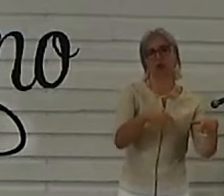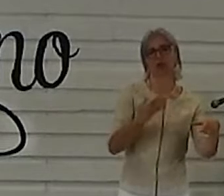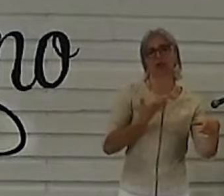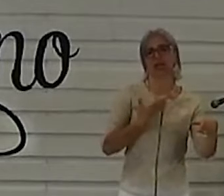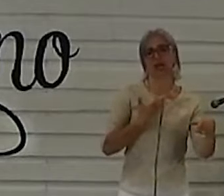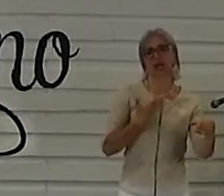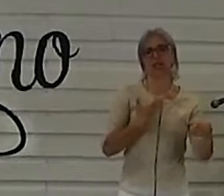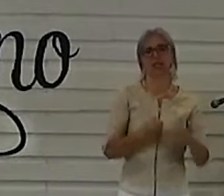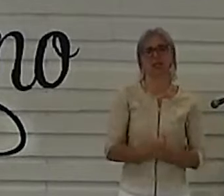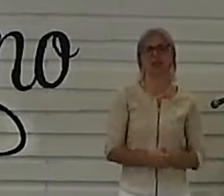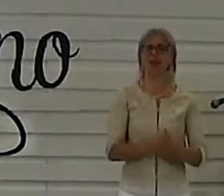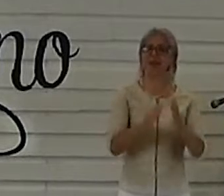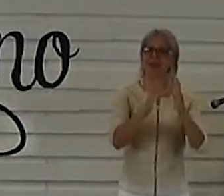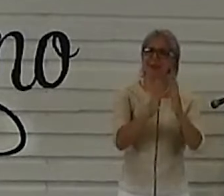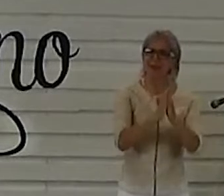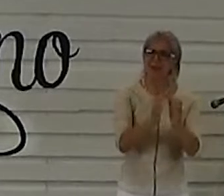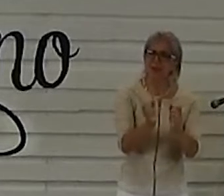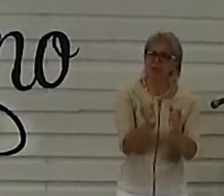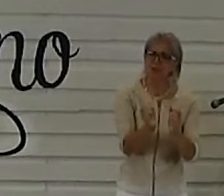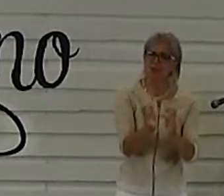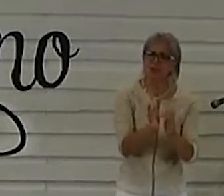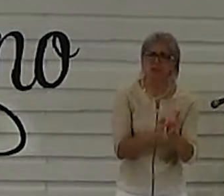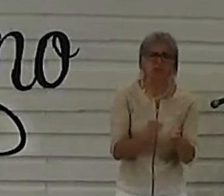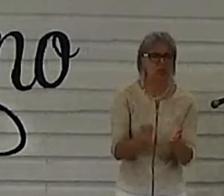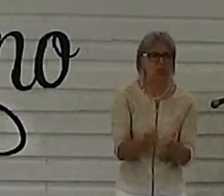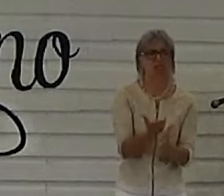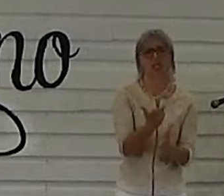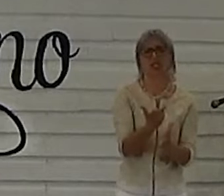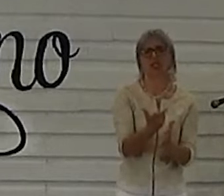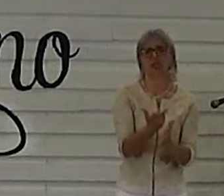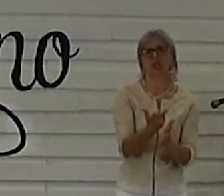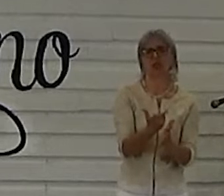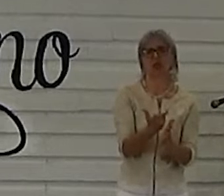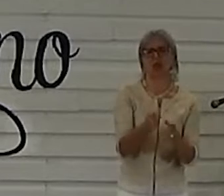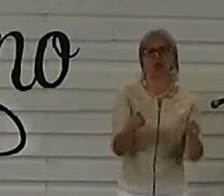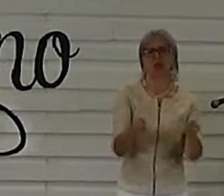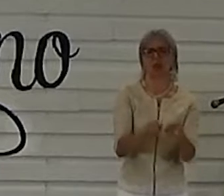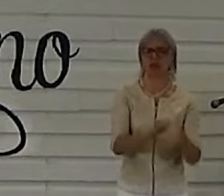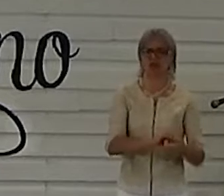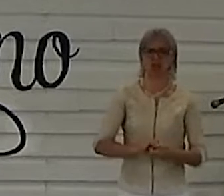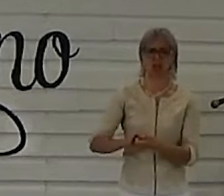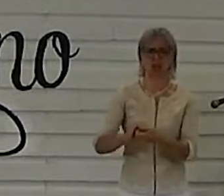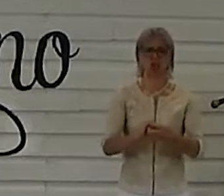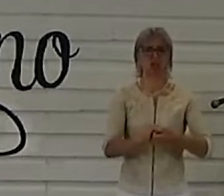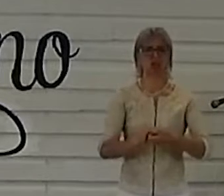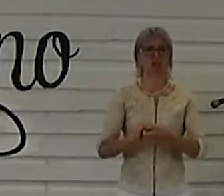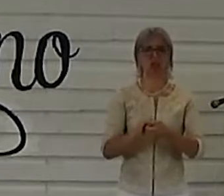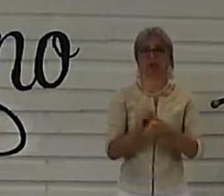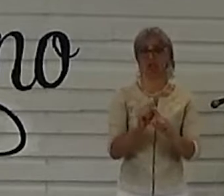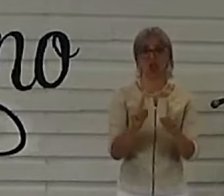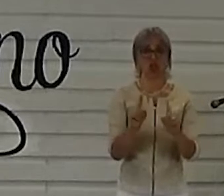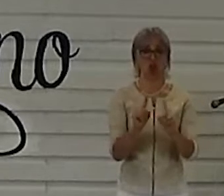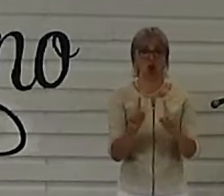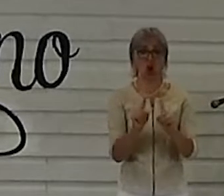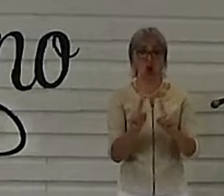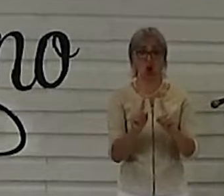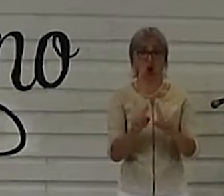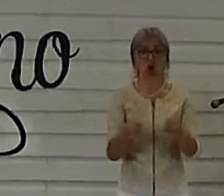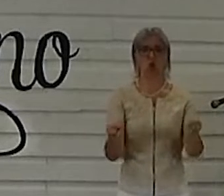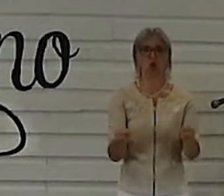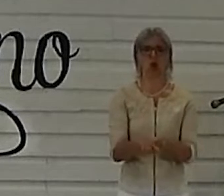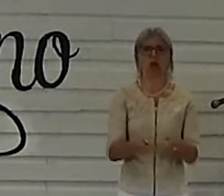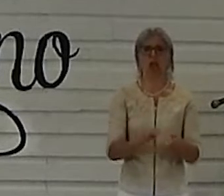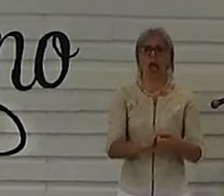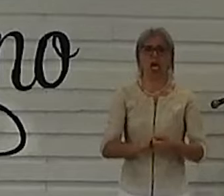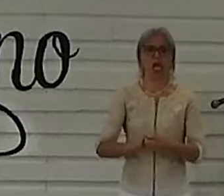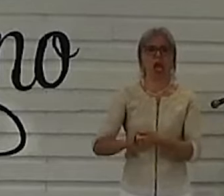La Chiesa di Gesù Cristo non è una chiesa, non è un circolo sociale, non è un club che fanno parte